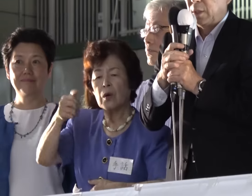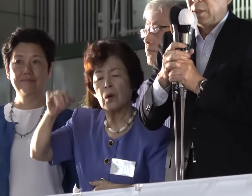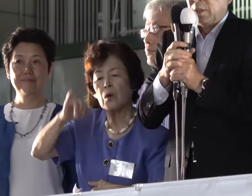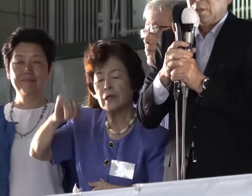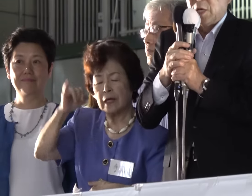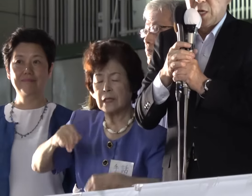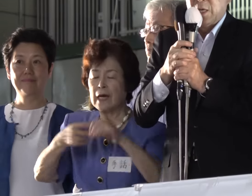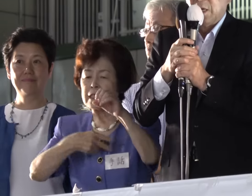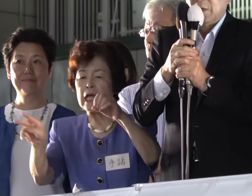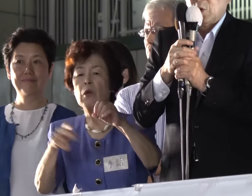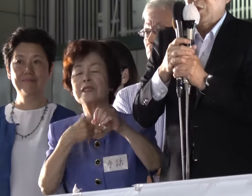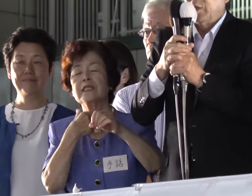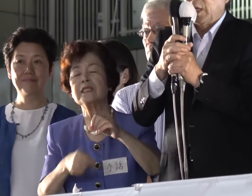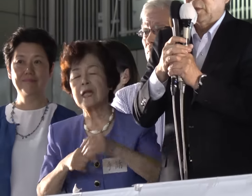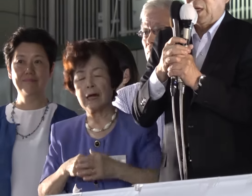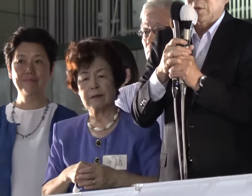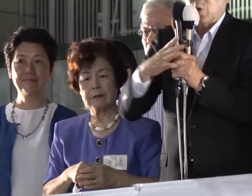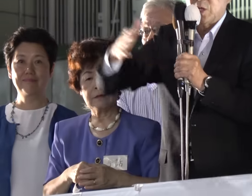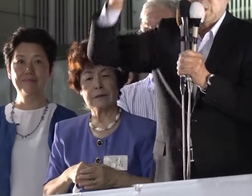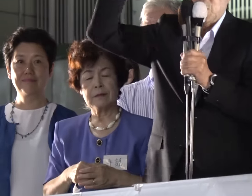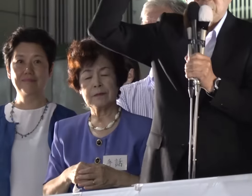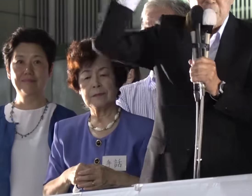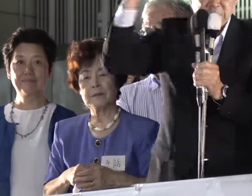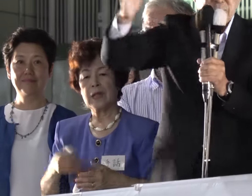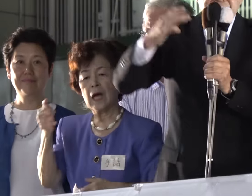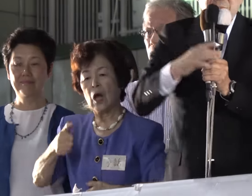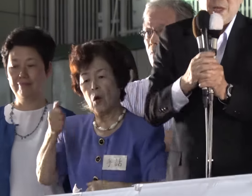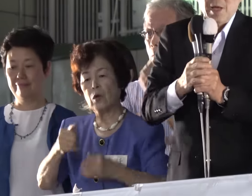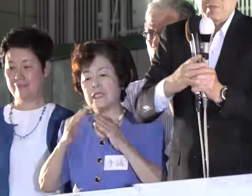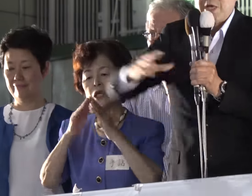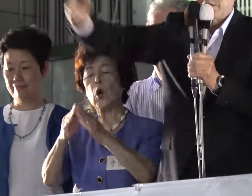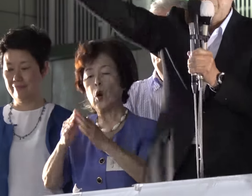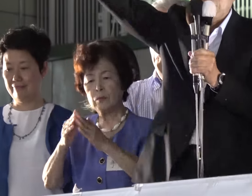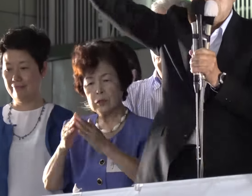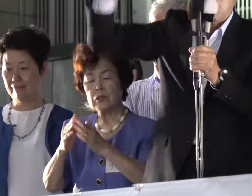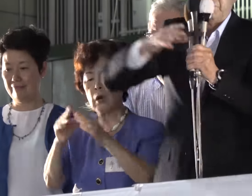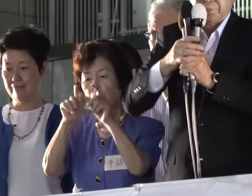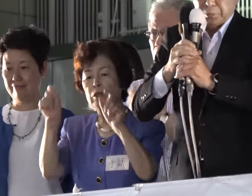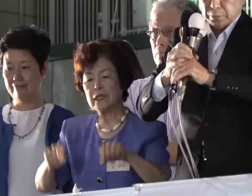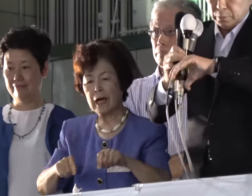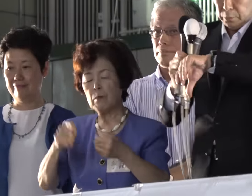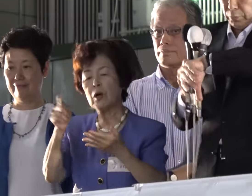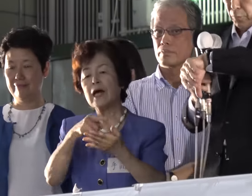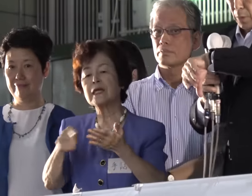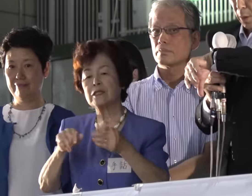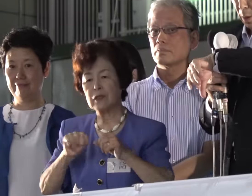います。ぜひ都知事になったらそこに手をつけます。3つ目のゼロ、